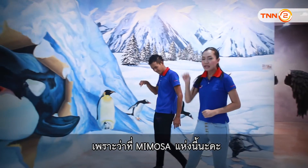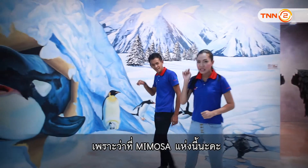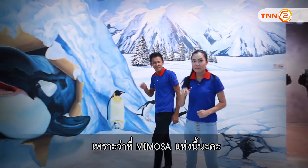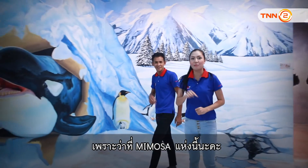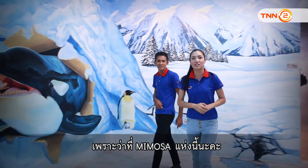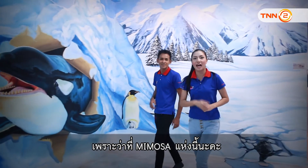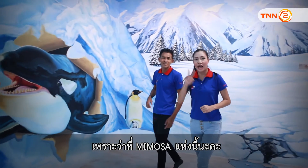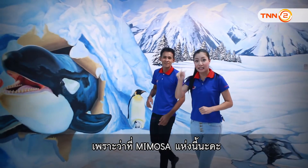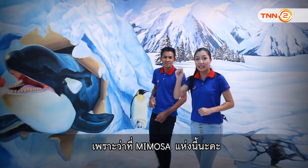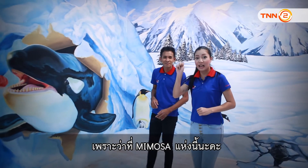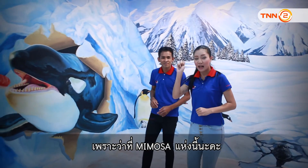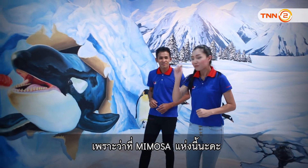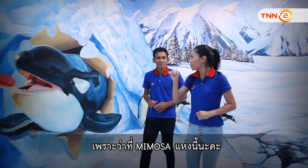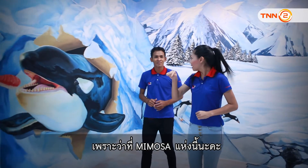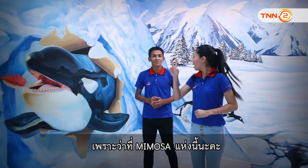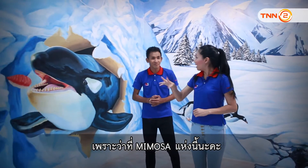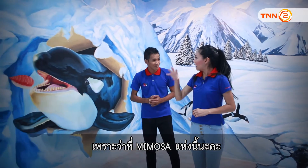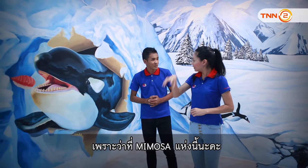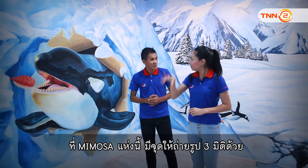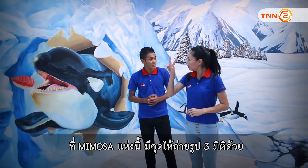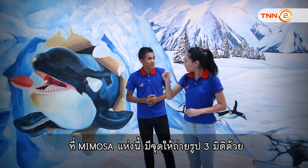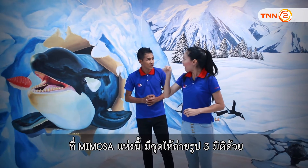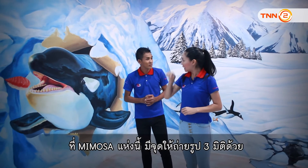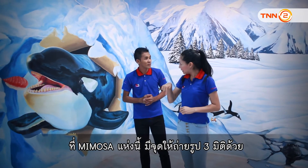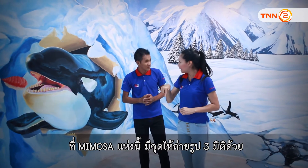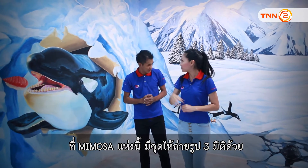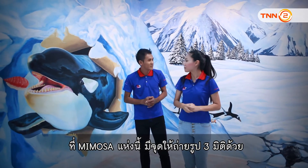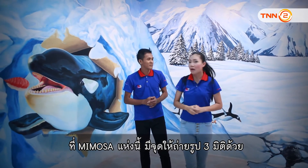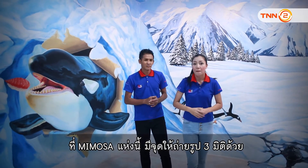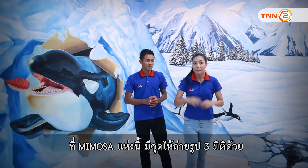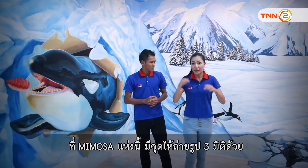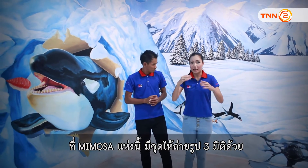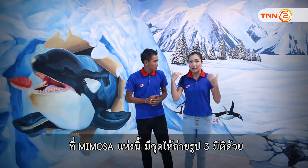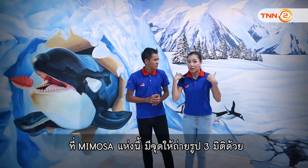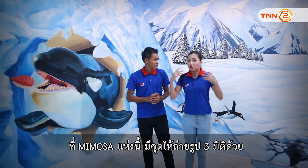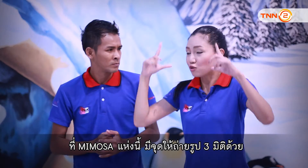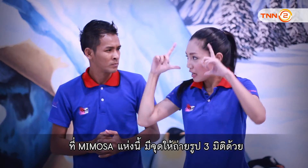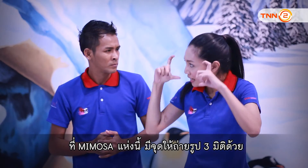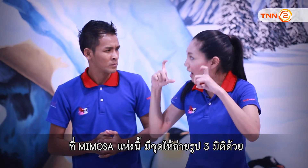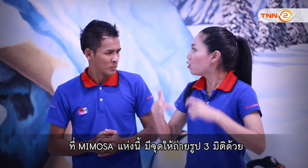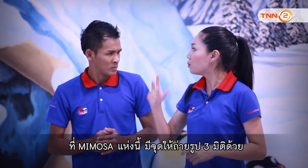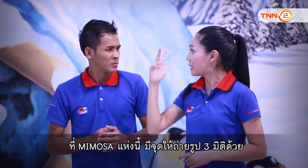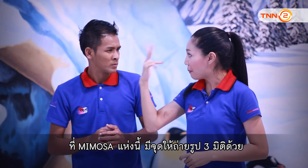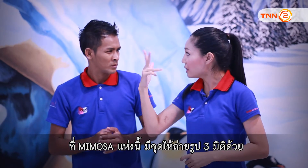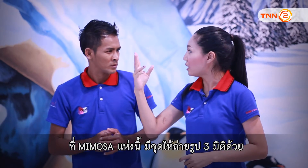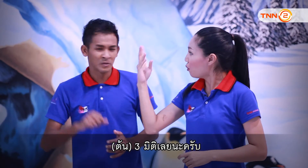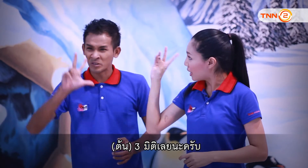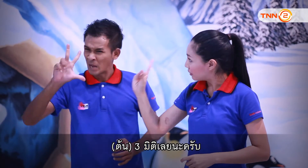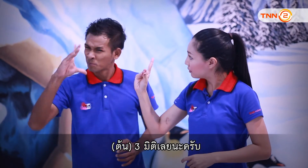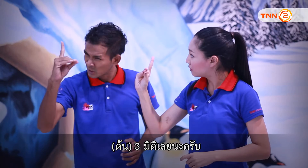ที่มิโมซาแห่งนี้นะคะที่มิโมซาแห่งนี้มีจุดให้ถ่ายรูป3มิติด้วย 3มิติ